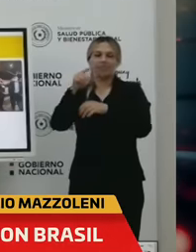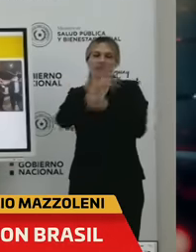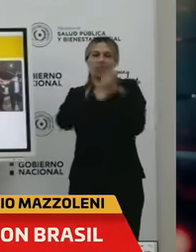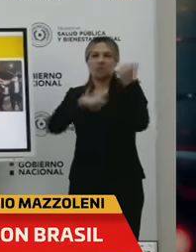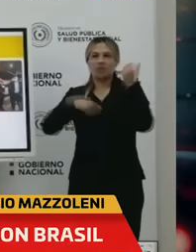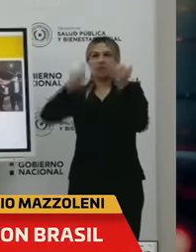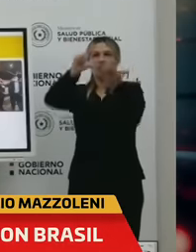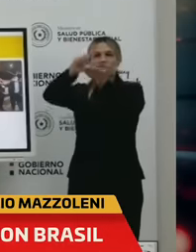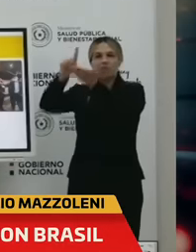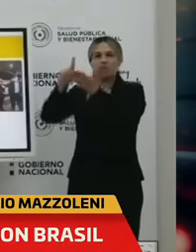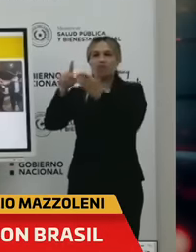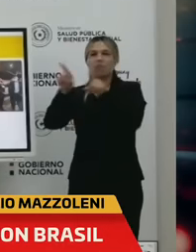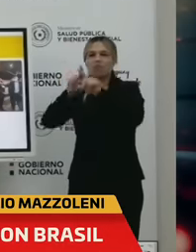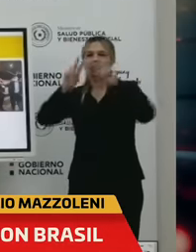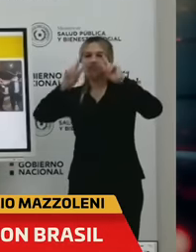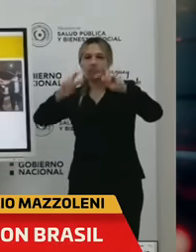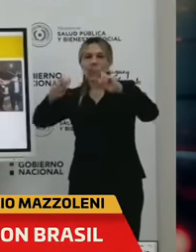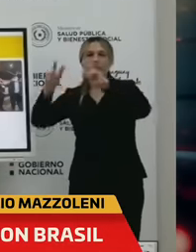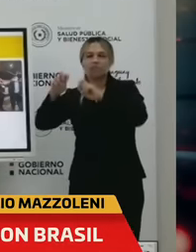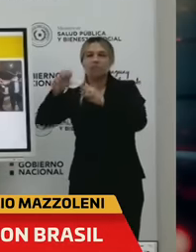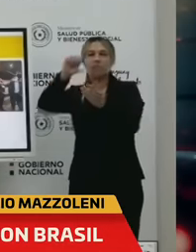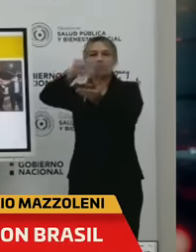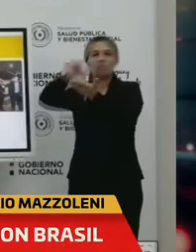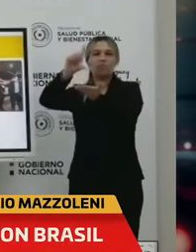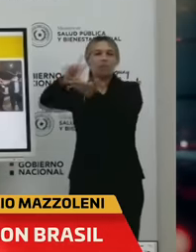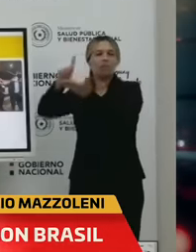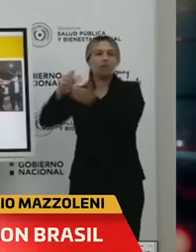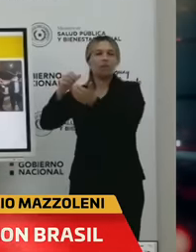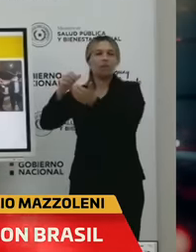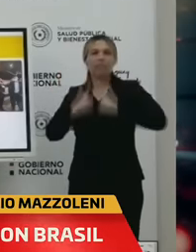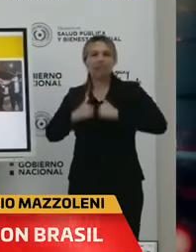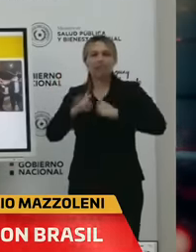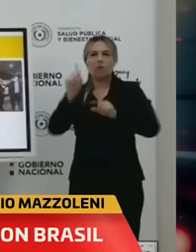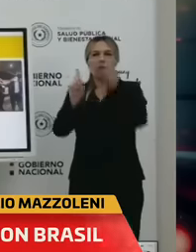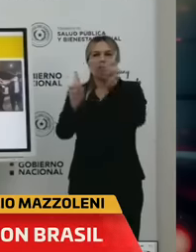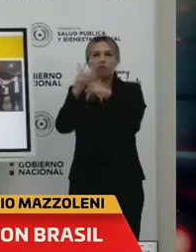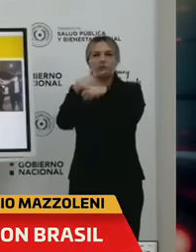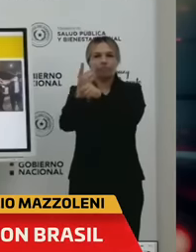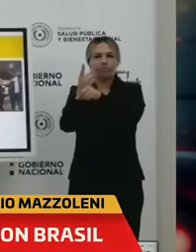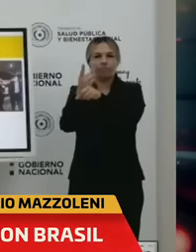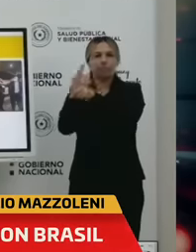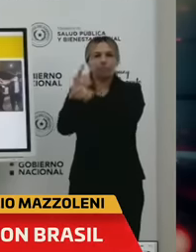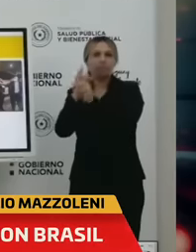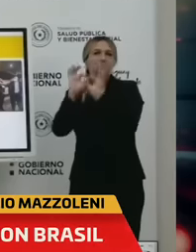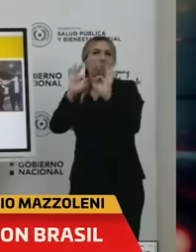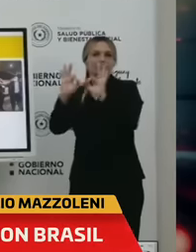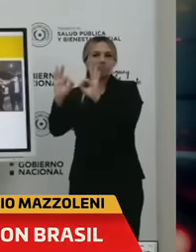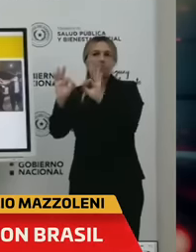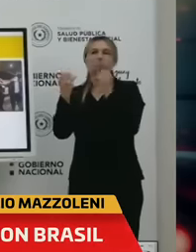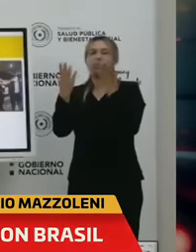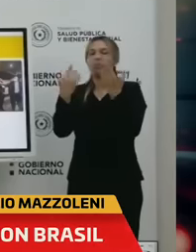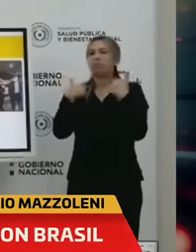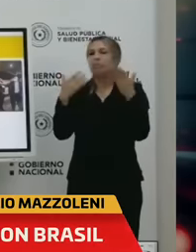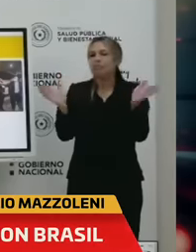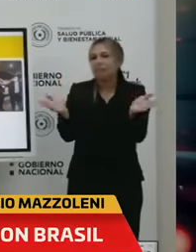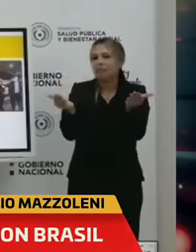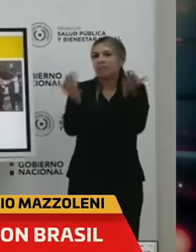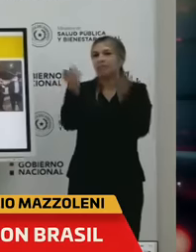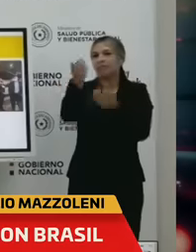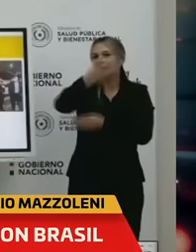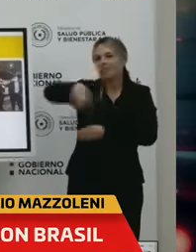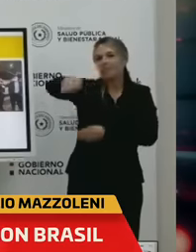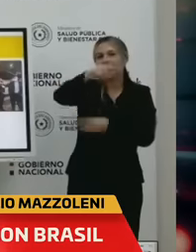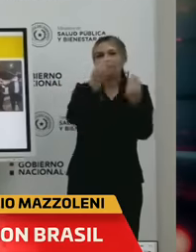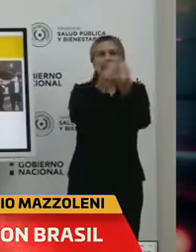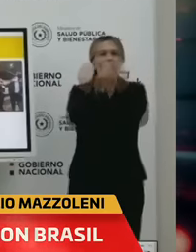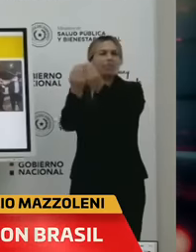muy importante de los establecimientos de salud, solo con algunos pequeños ajustes, y realmente instamos a la ciudadanía de todo el